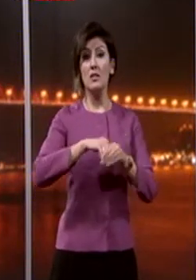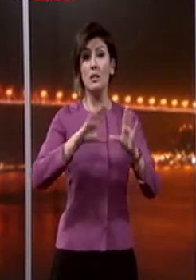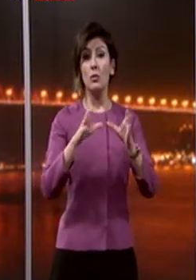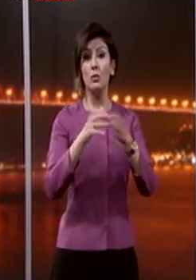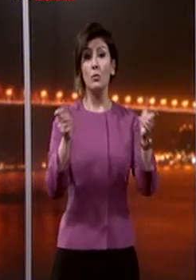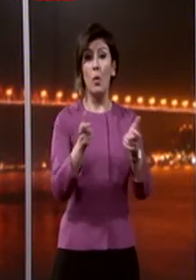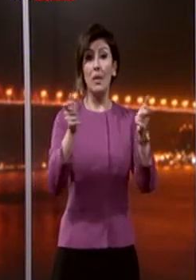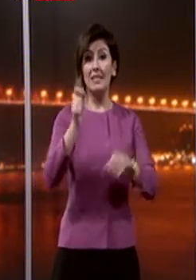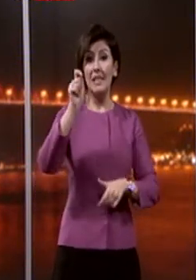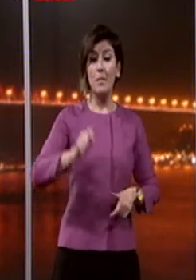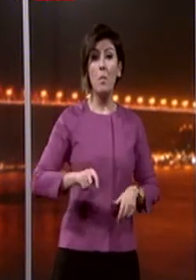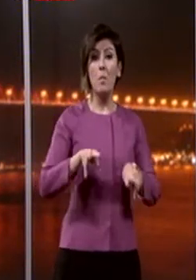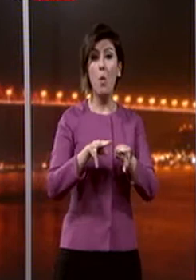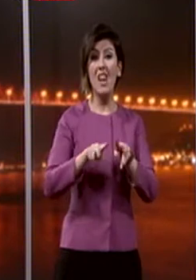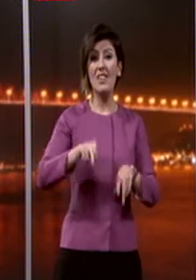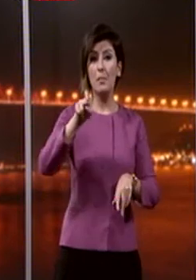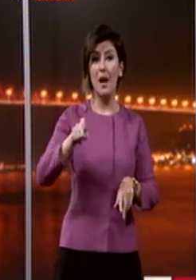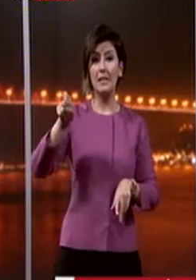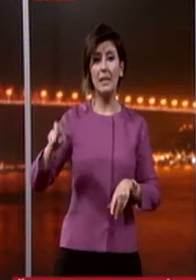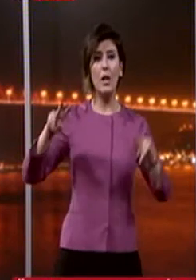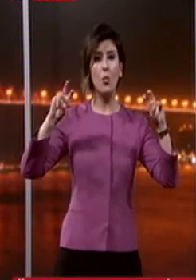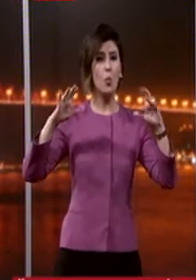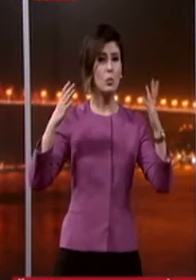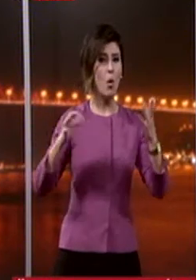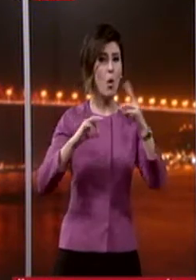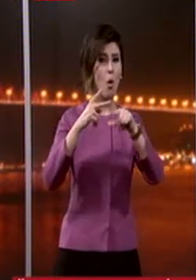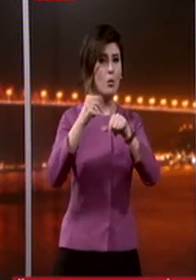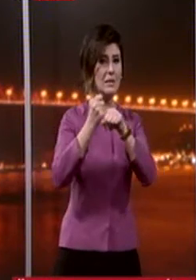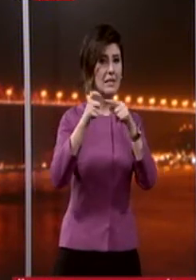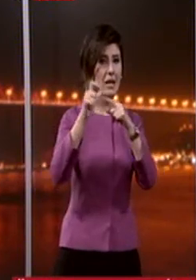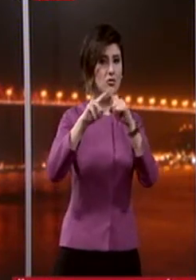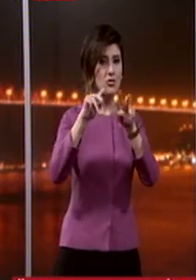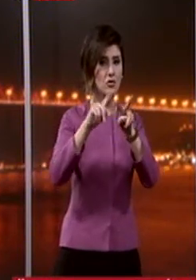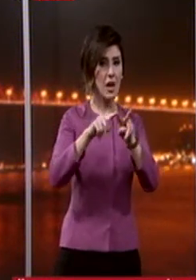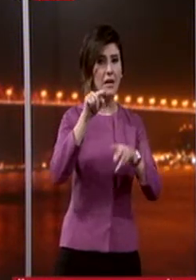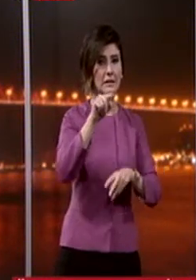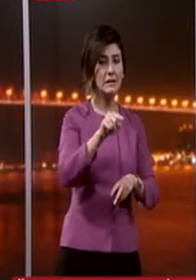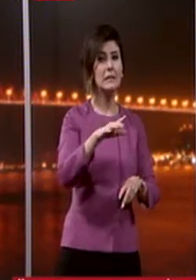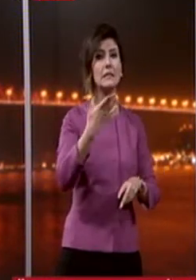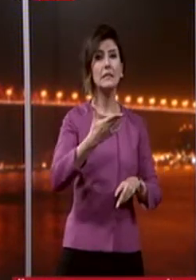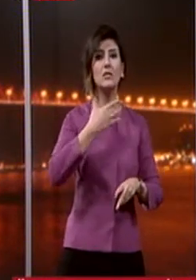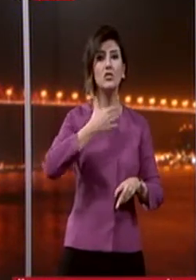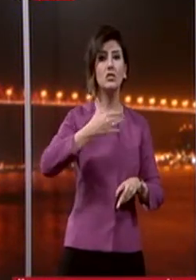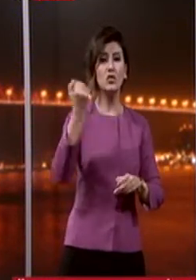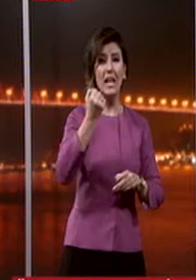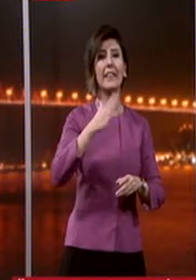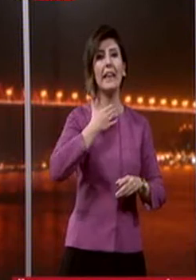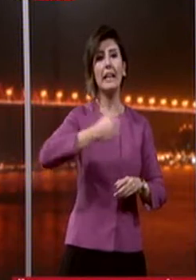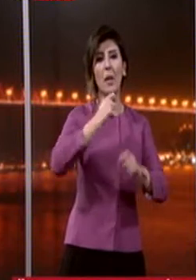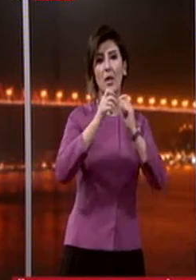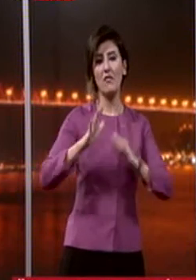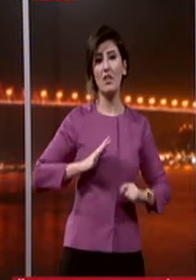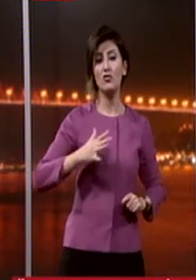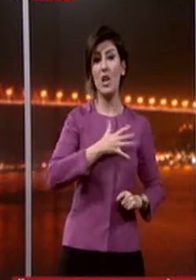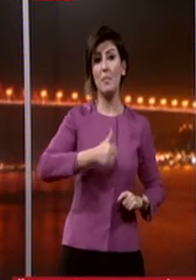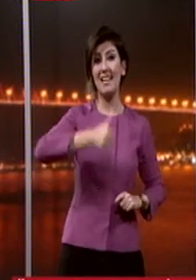Mecliste grup toplantılarını yapan muhalefet partilerinin gündeminde Özgecan Aslan cinayeti ve idam tartışmaları vardı. CHP